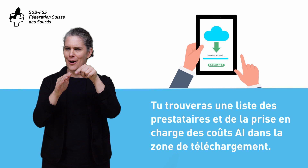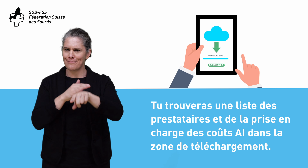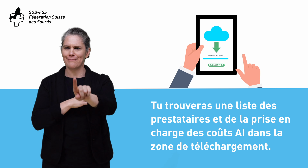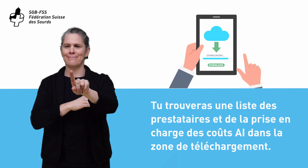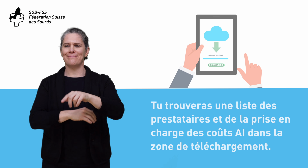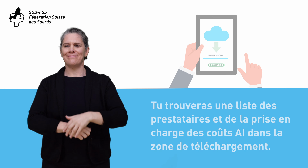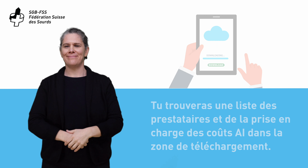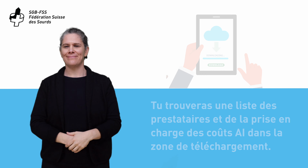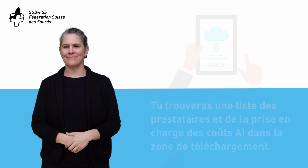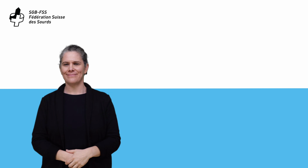de téléchargement.